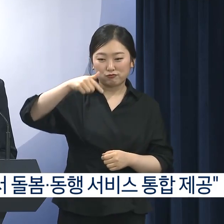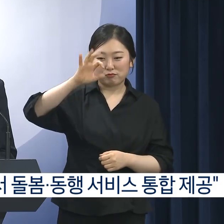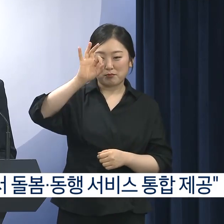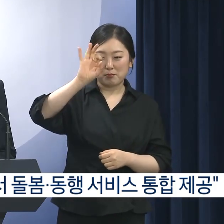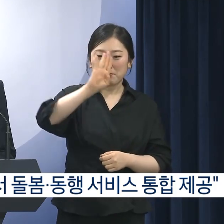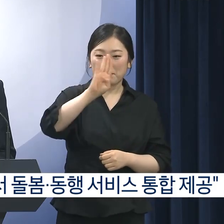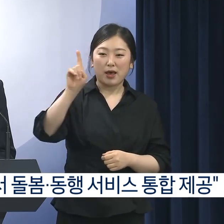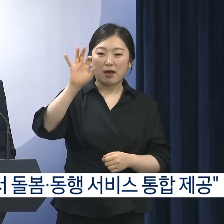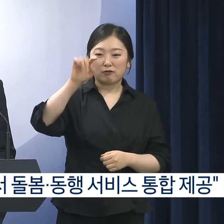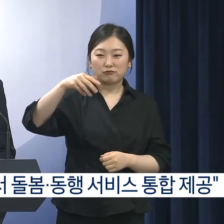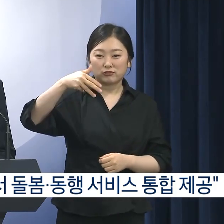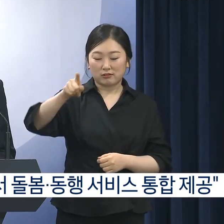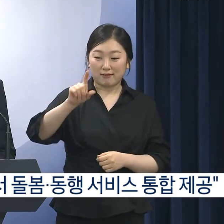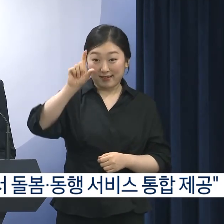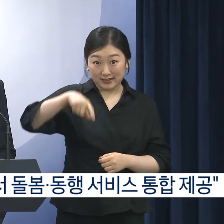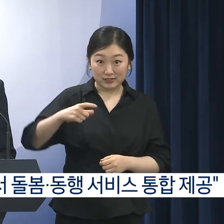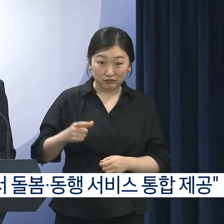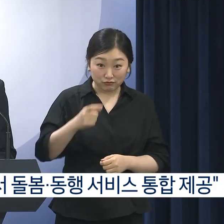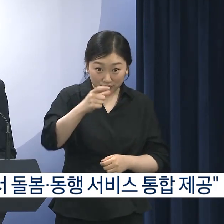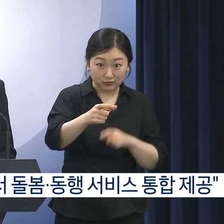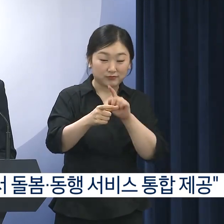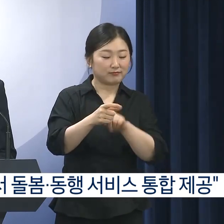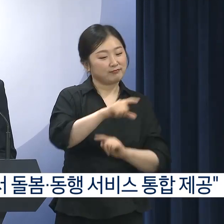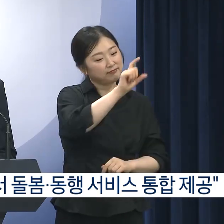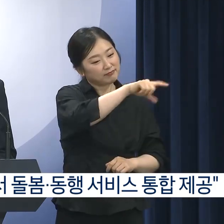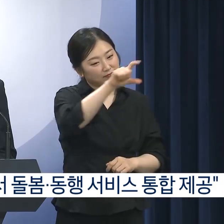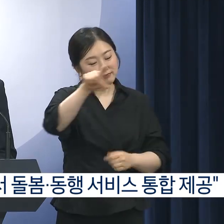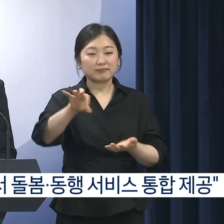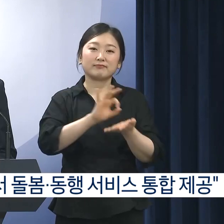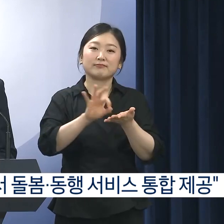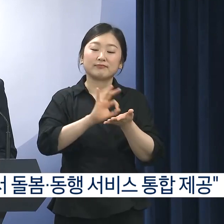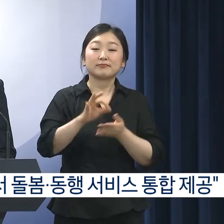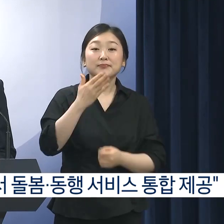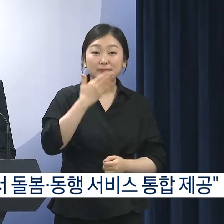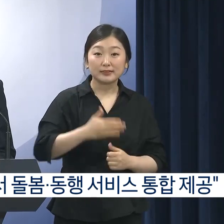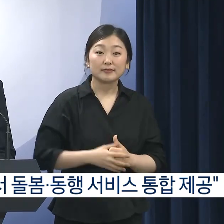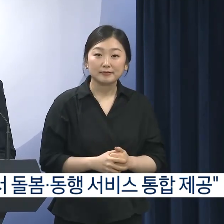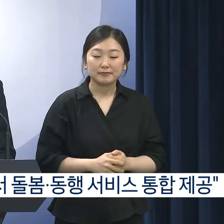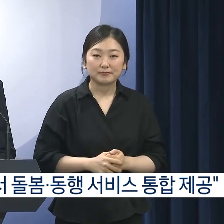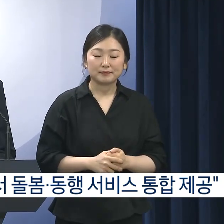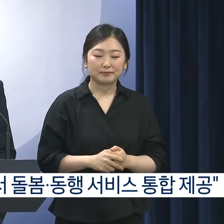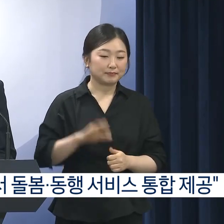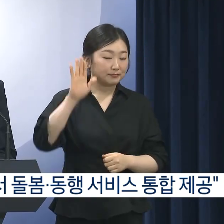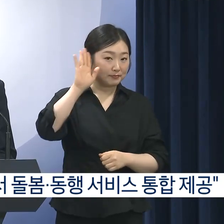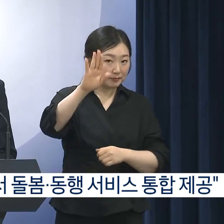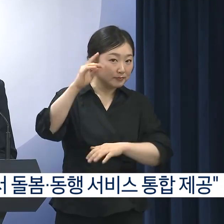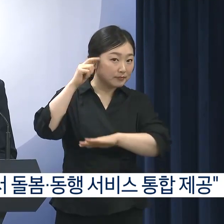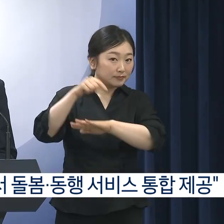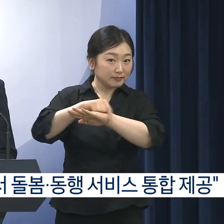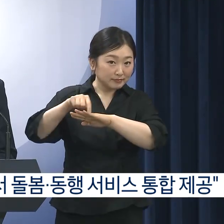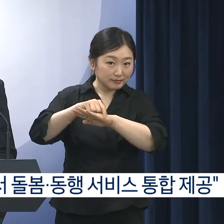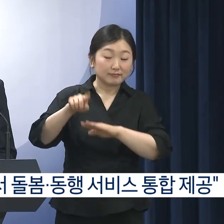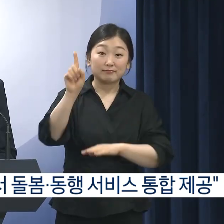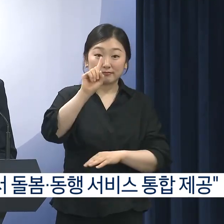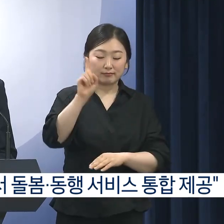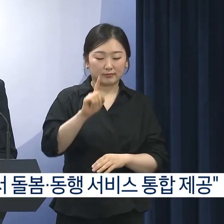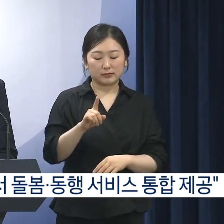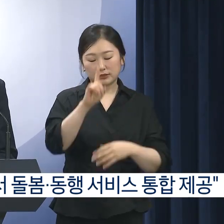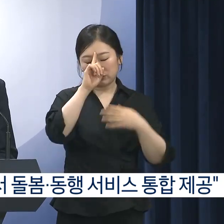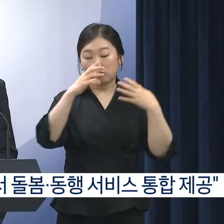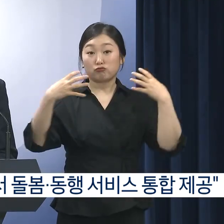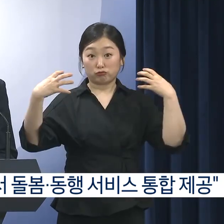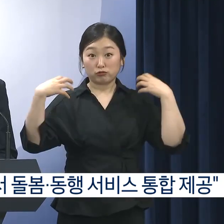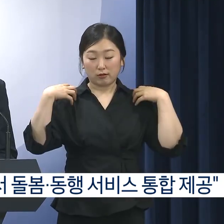제공기관을 선택하여 서비스를 이용할 수가 있습니다. 향후 계획입니다. 정부는 보다 많은